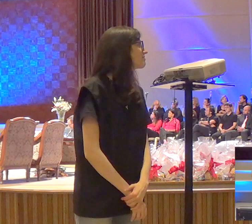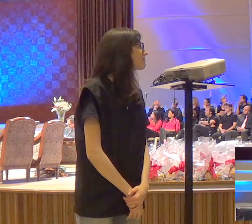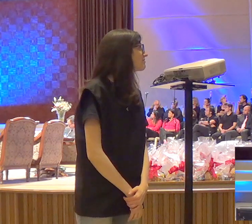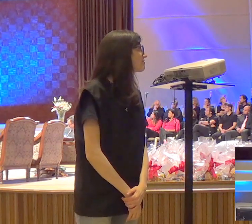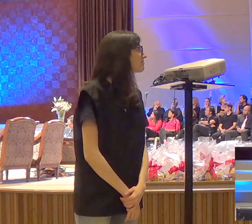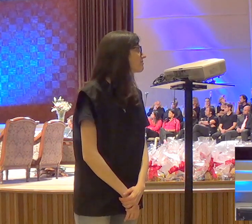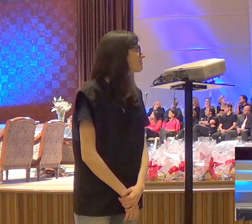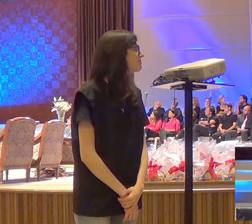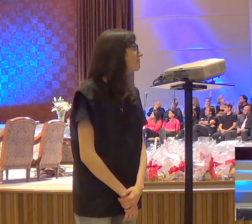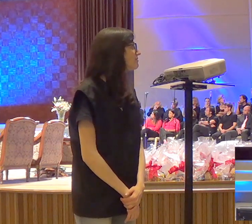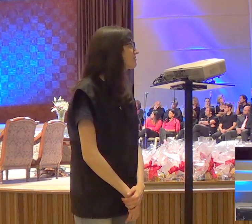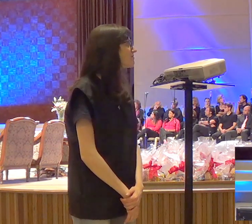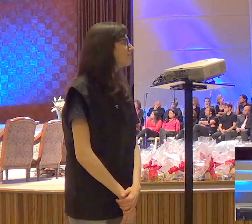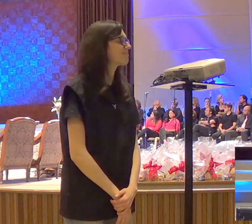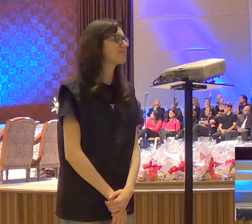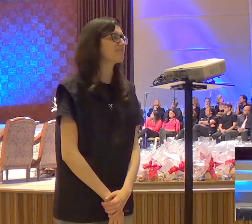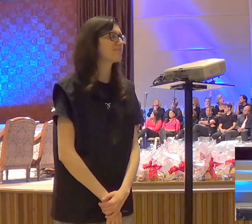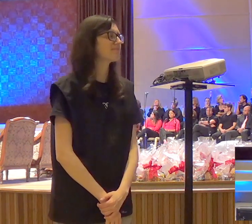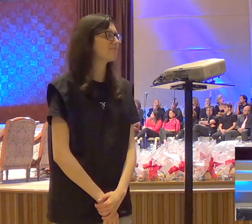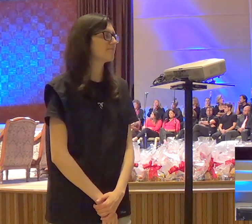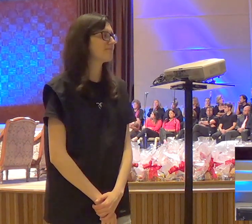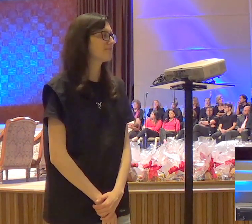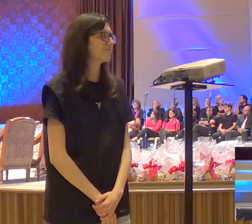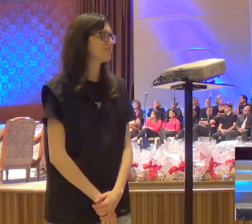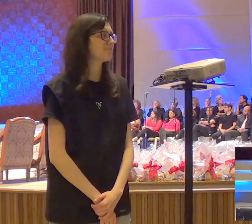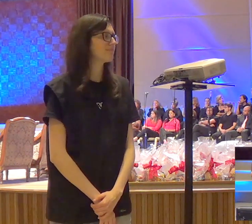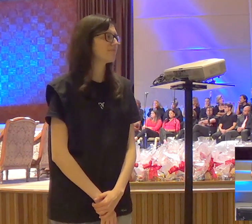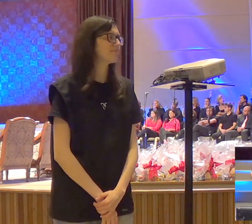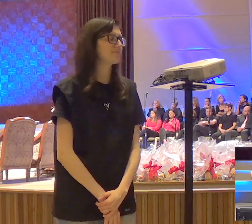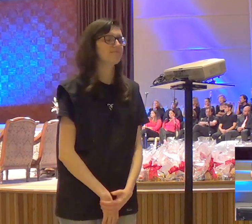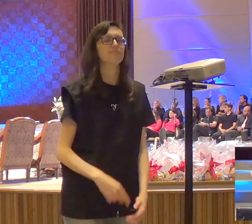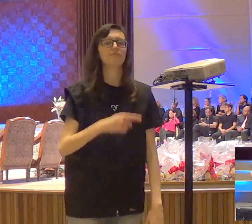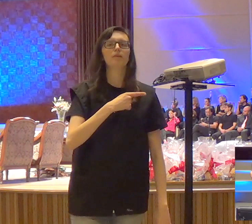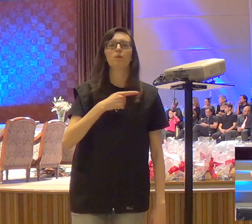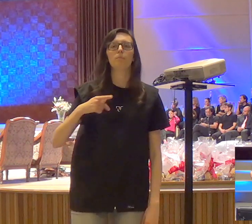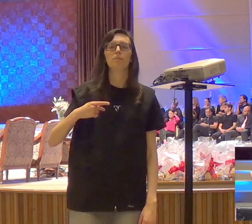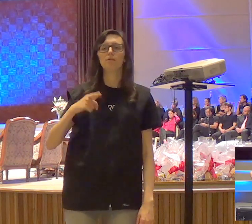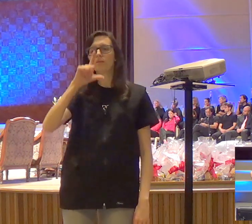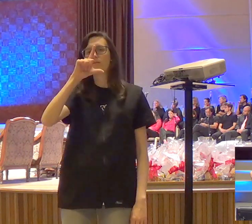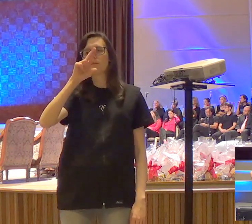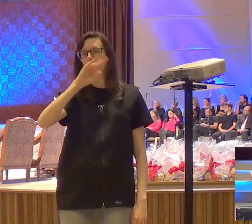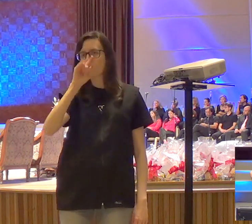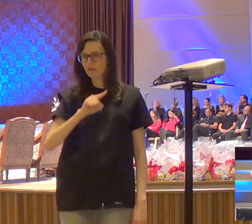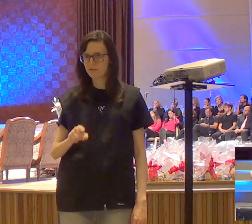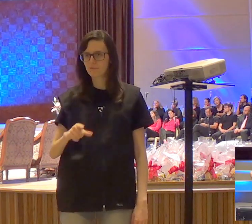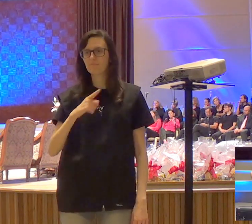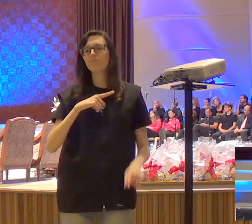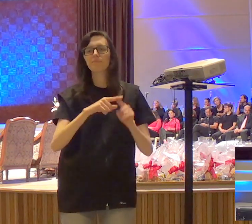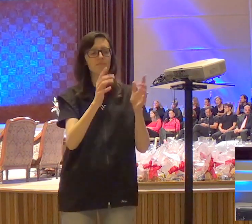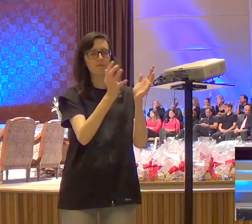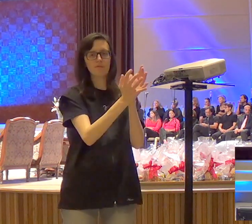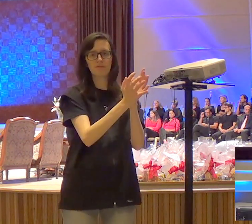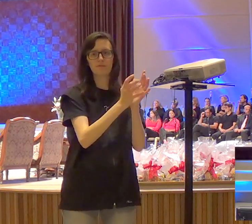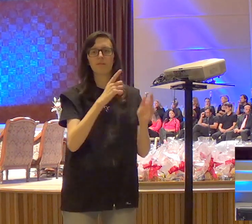Luis Carlos and his team of 130 volunteers. O pastor Luis Carlos e o grupo da pastoral